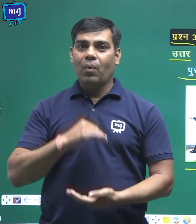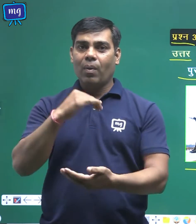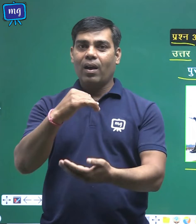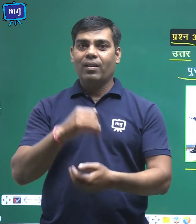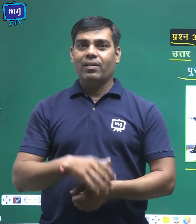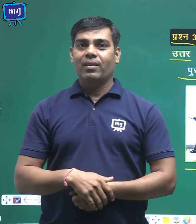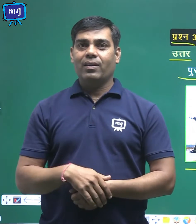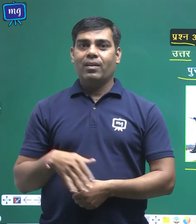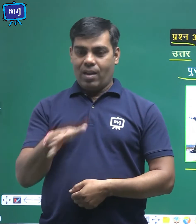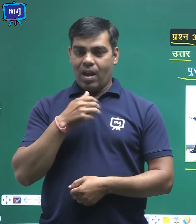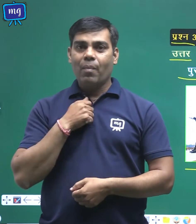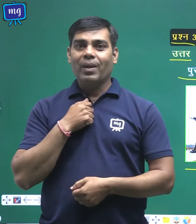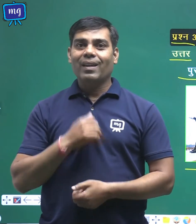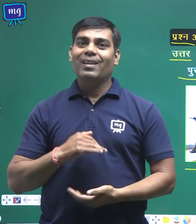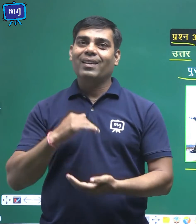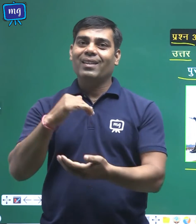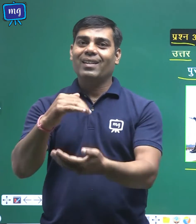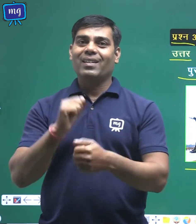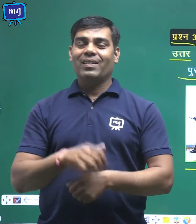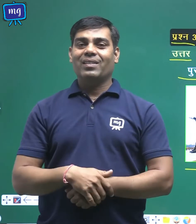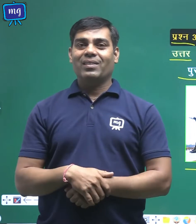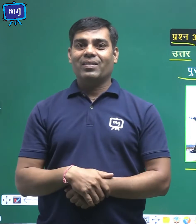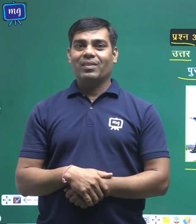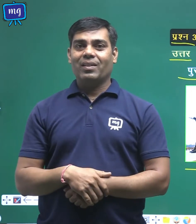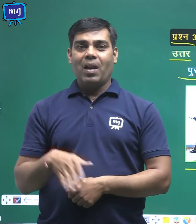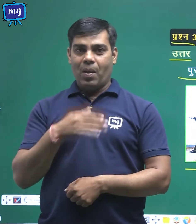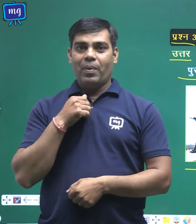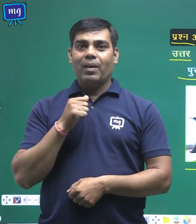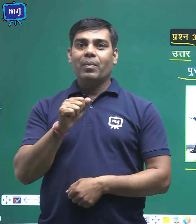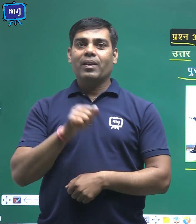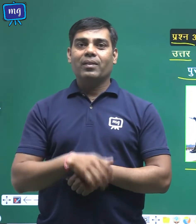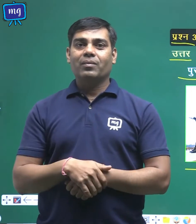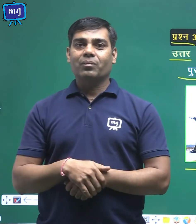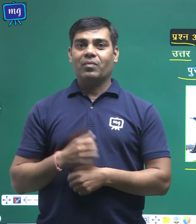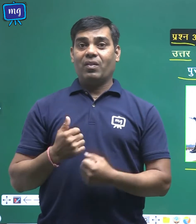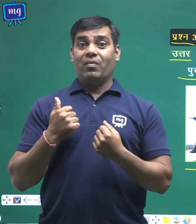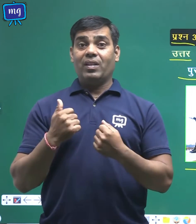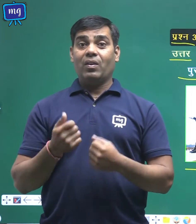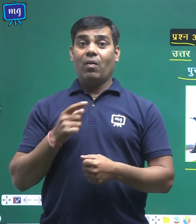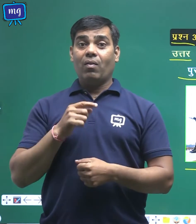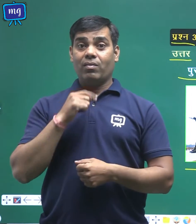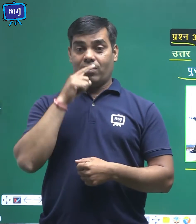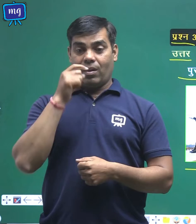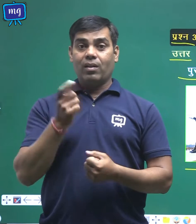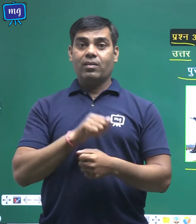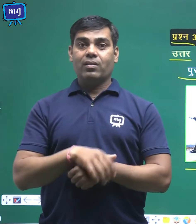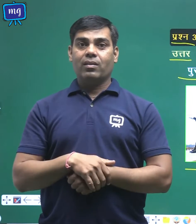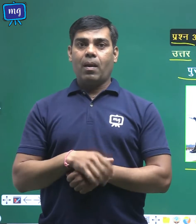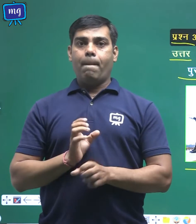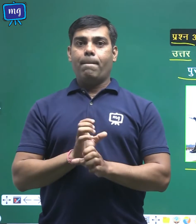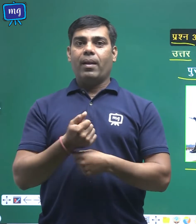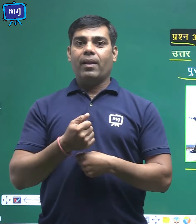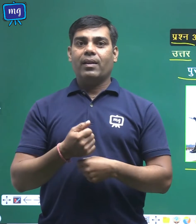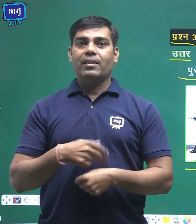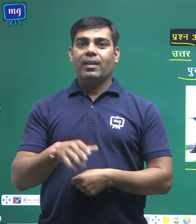उपहार हमें दिया है। हमें भी वीर और साहस बनना